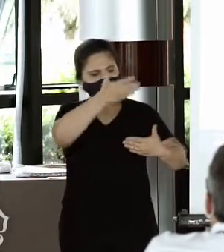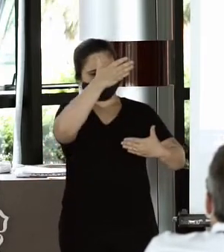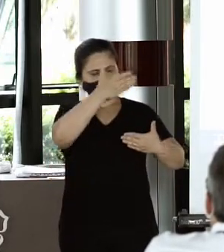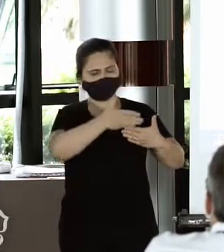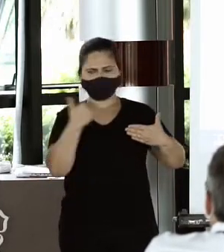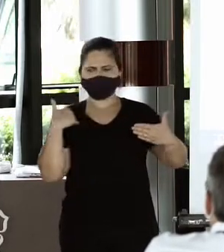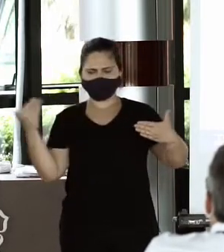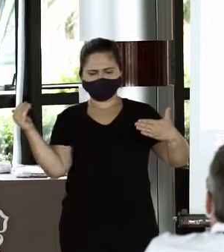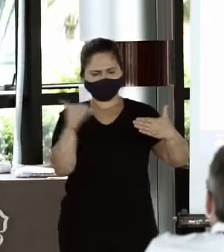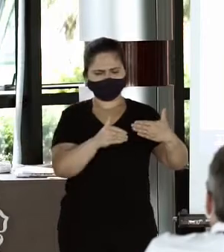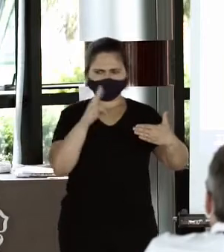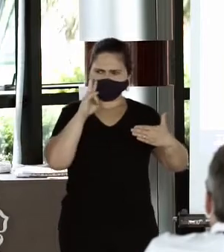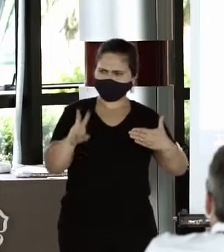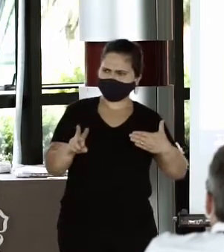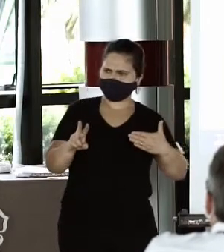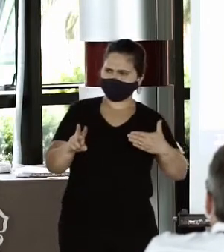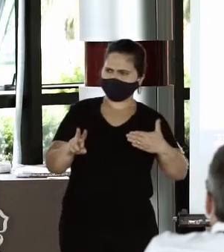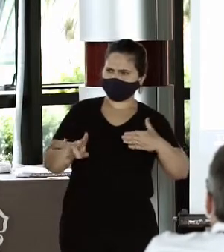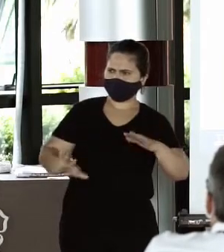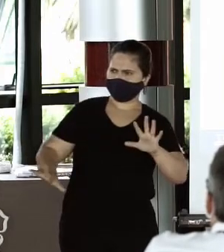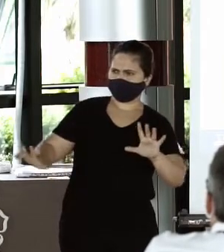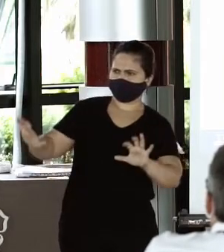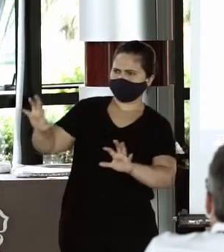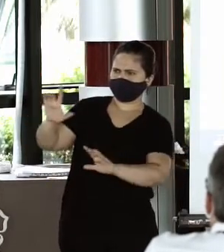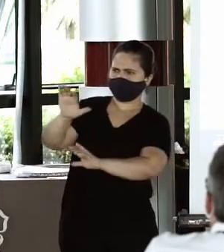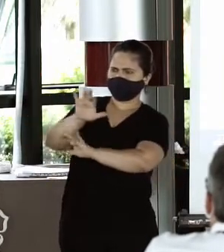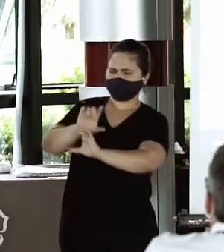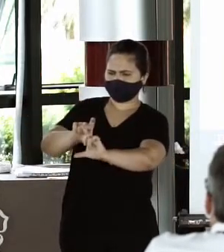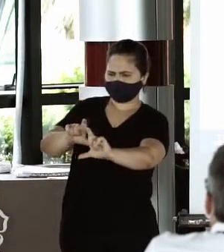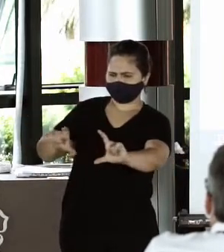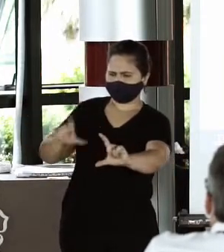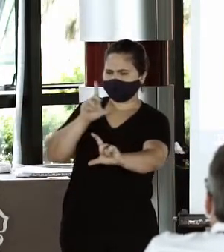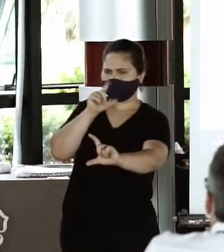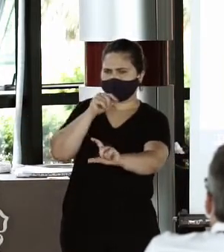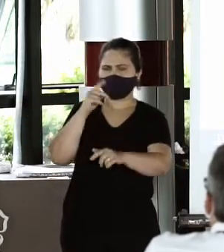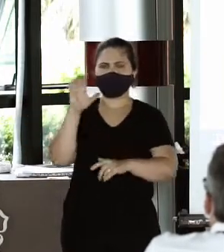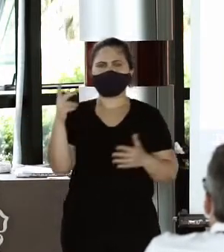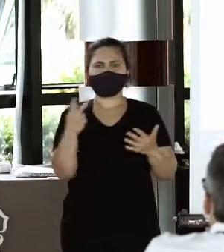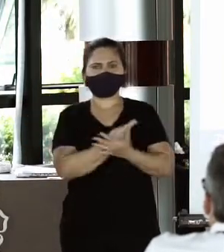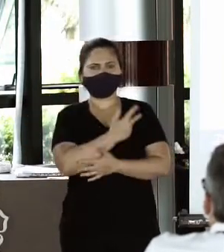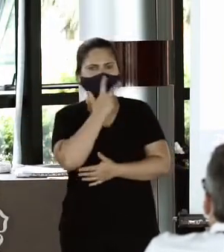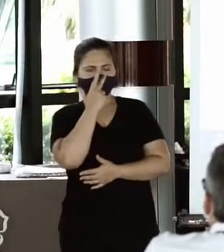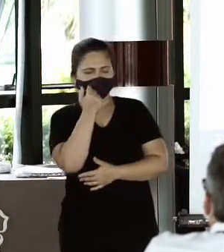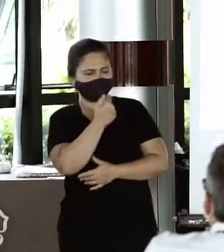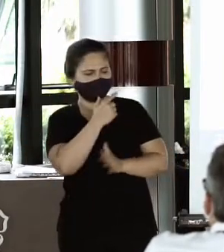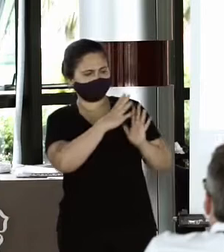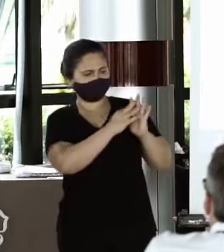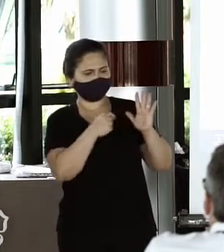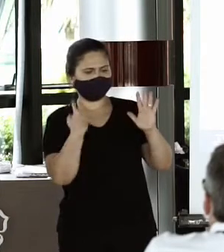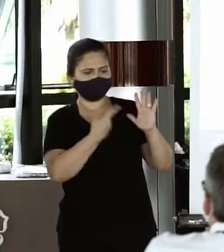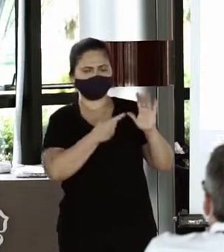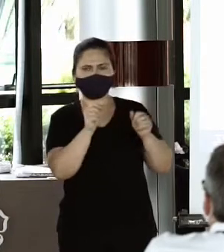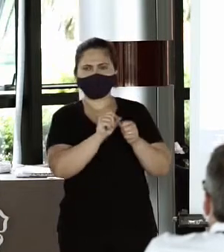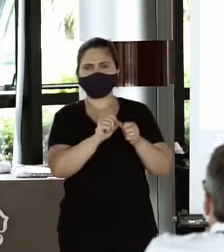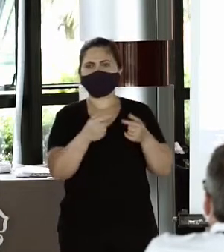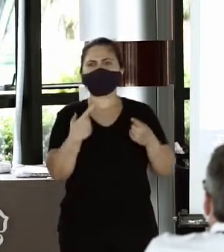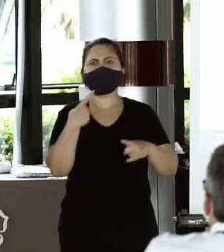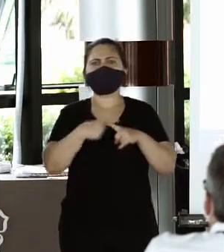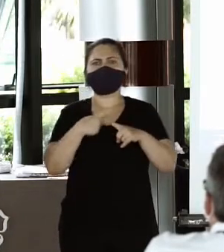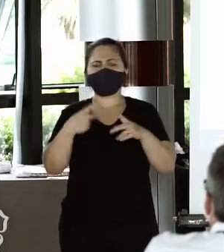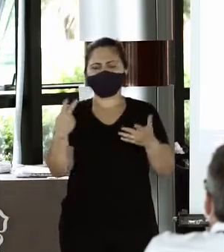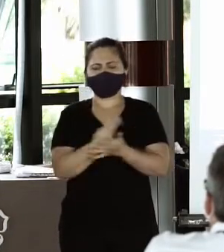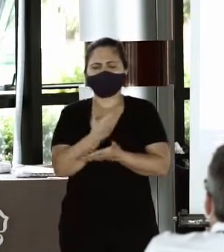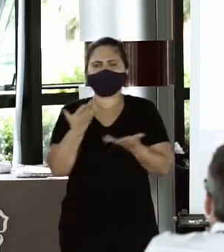que você chegou em alguma casa e viu aquela parede toda manchada no pé da parede? Isso é exatamente a mesma coisa que a gente está simulando. Por que